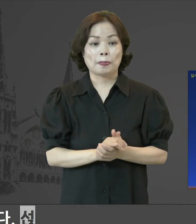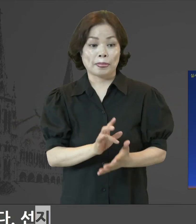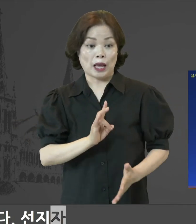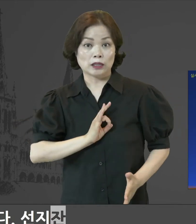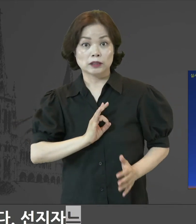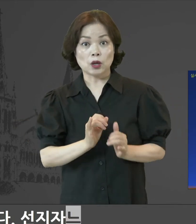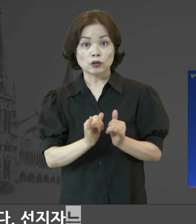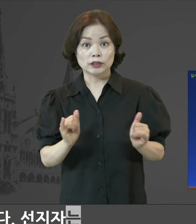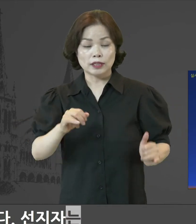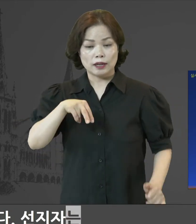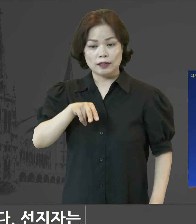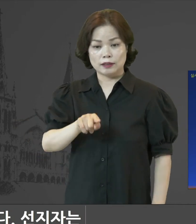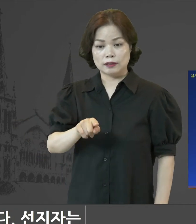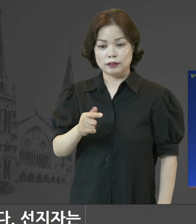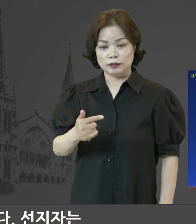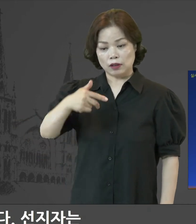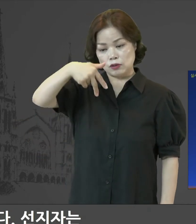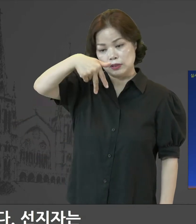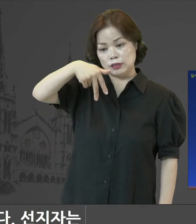선지자는